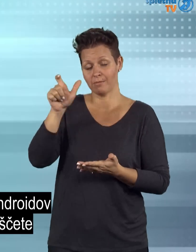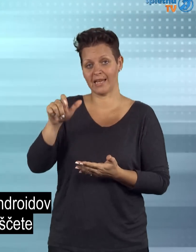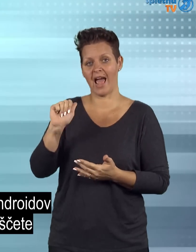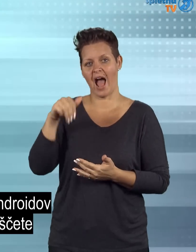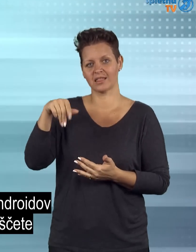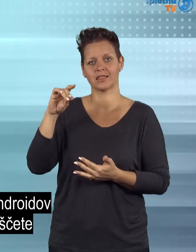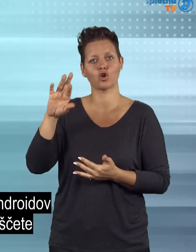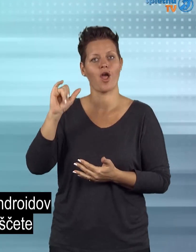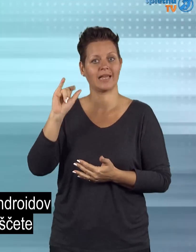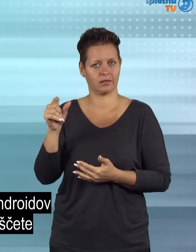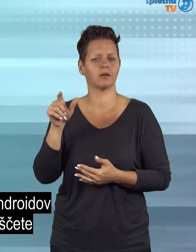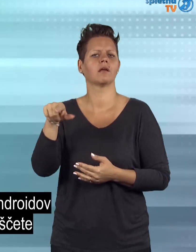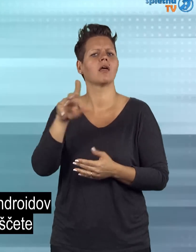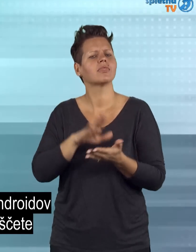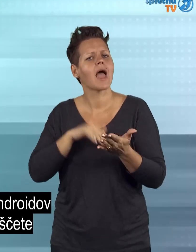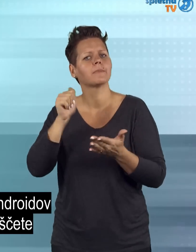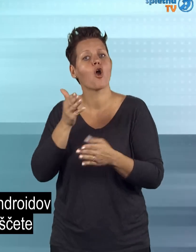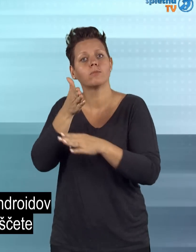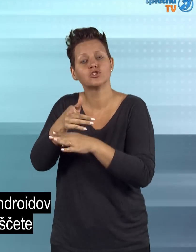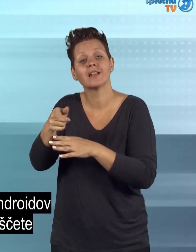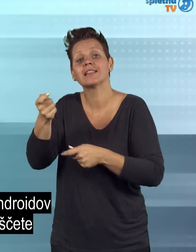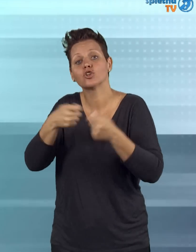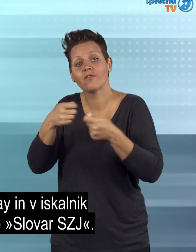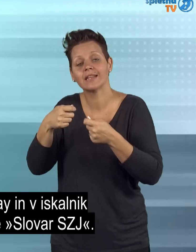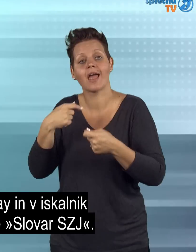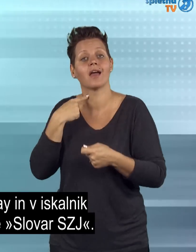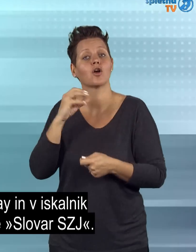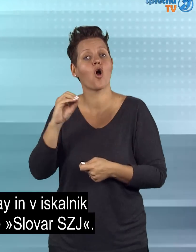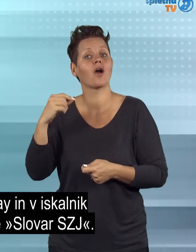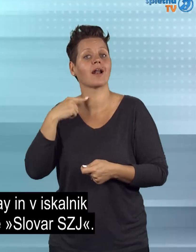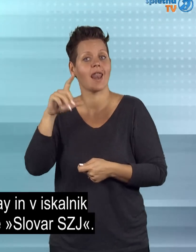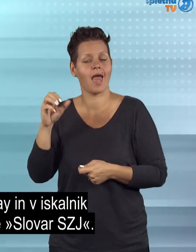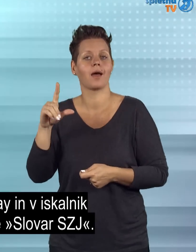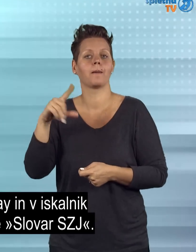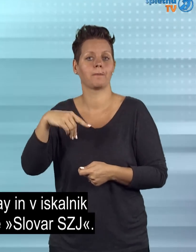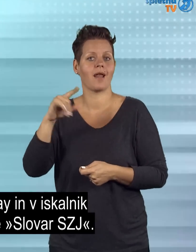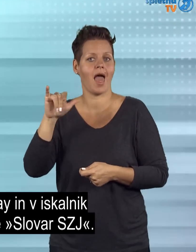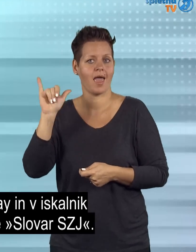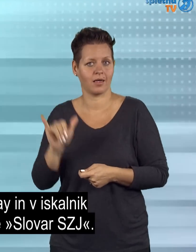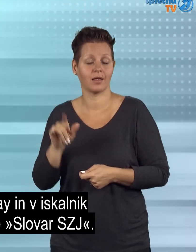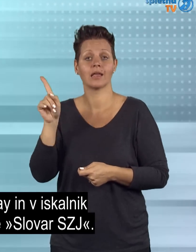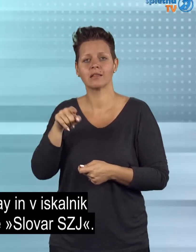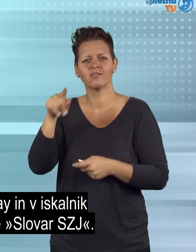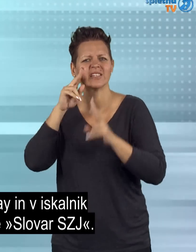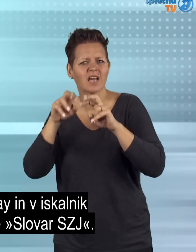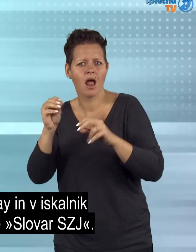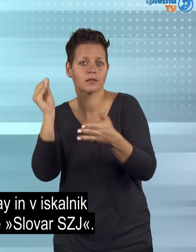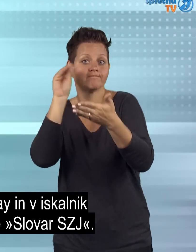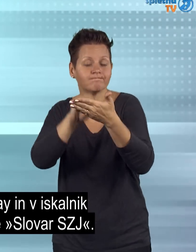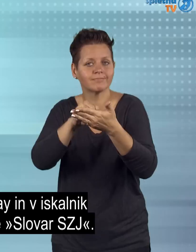Uporabniki Androidov najprej obiščete trgovino Google Play in v iskalnik vpišete ime aplikacije Slovar